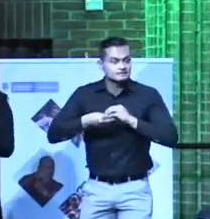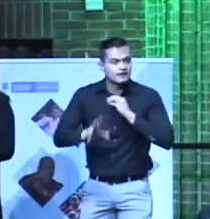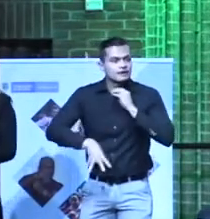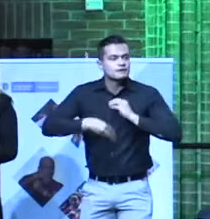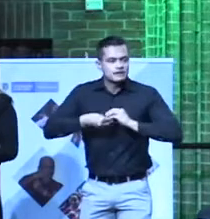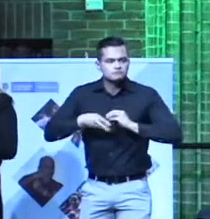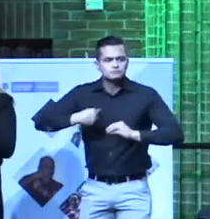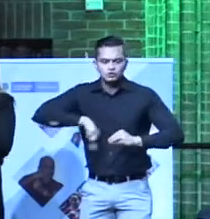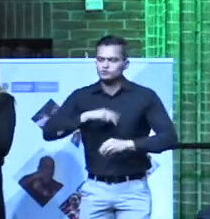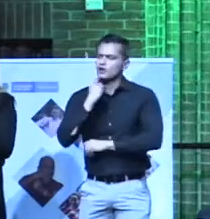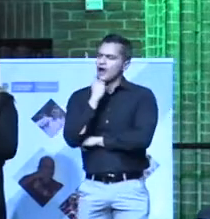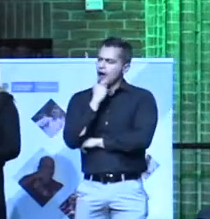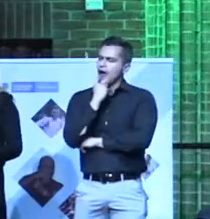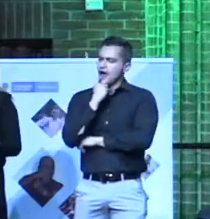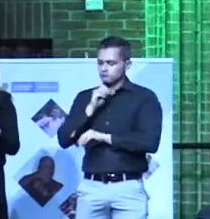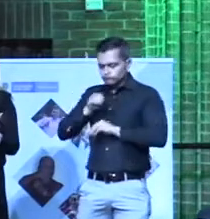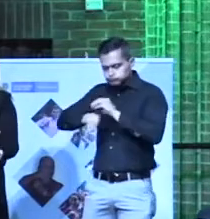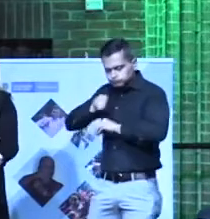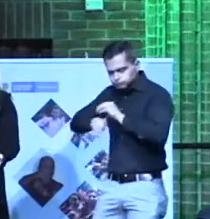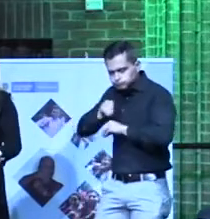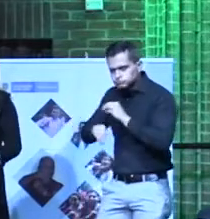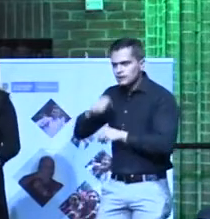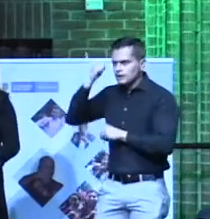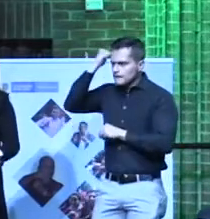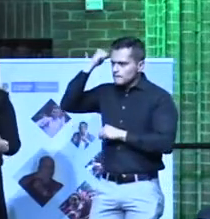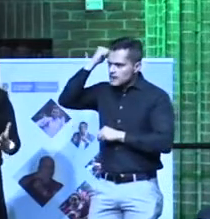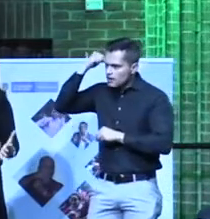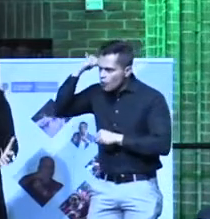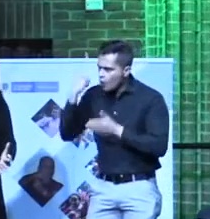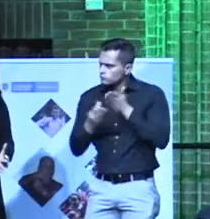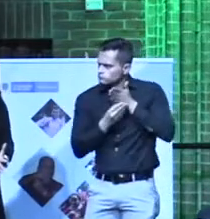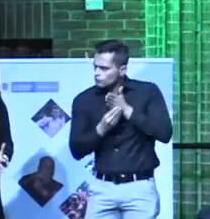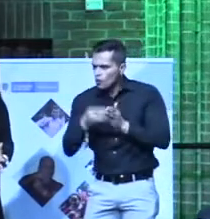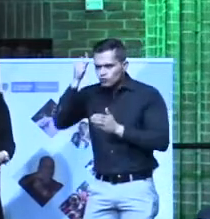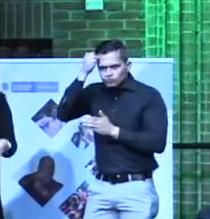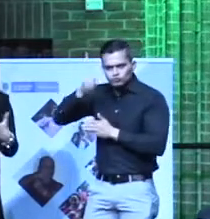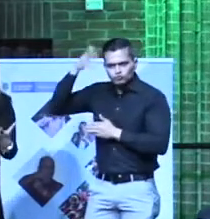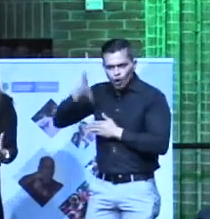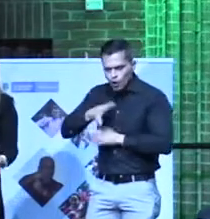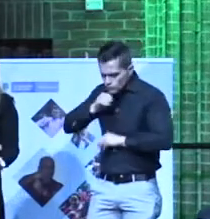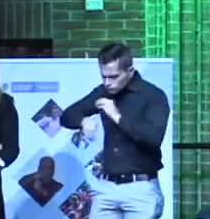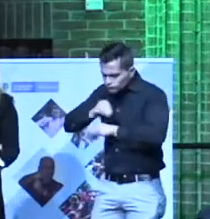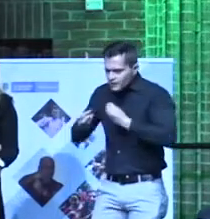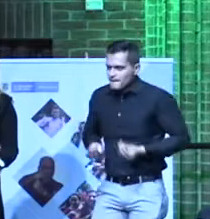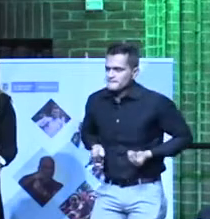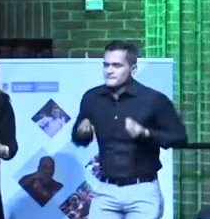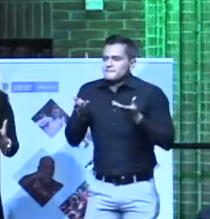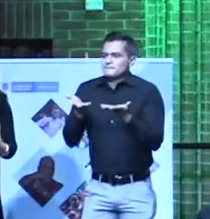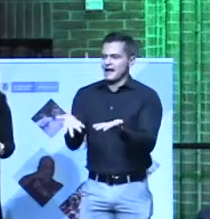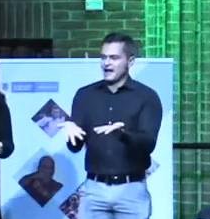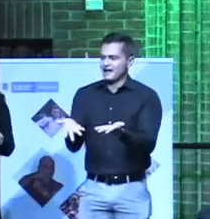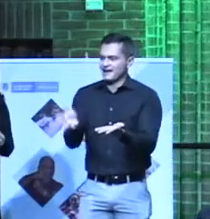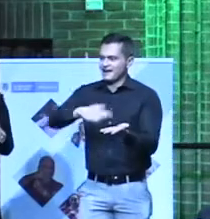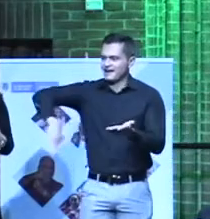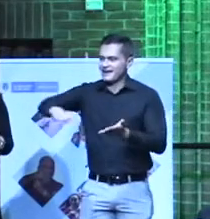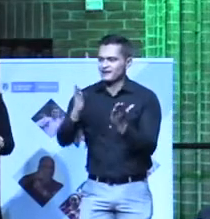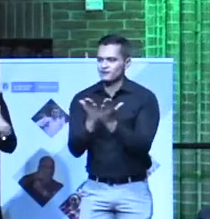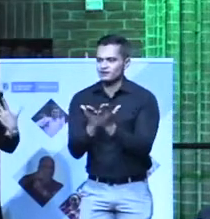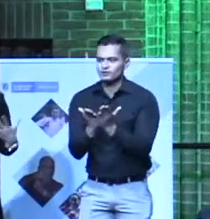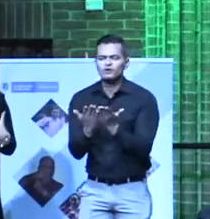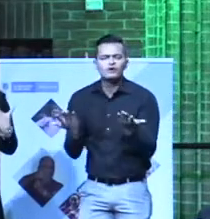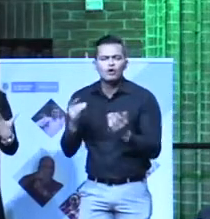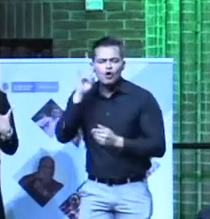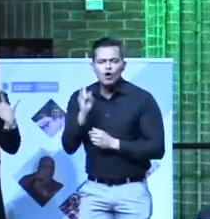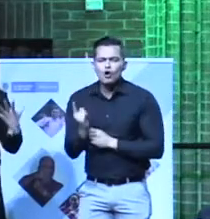insumos pedagógicos, metodológicos y didácticos. ¿Con qué herramienta? Con INSOR Educativo. Este proyecto lo que buscaba